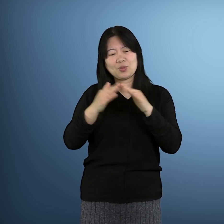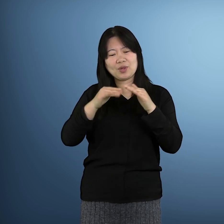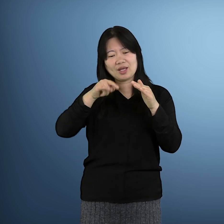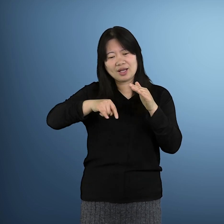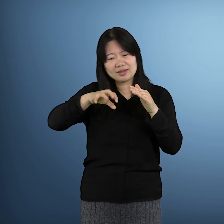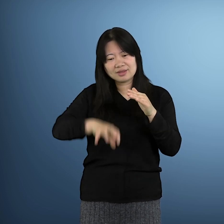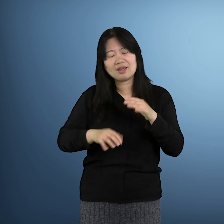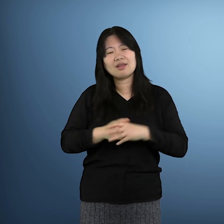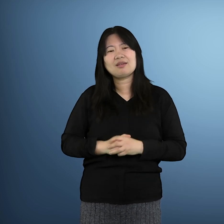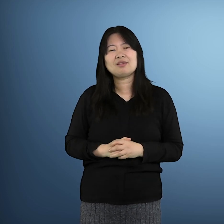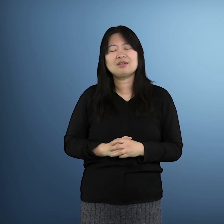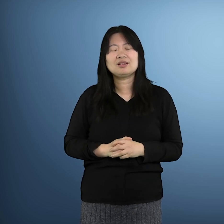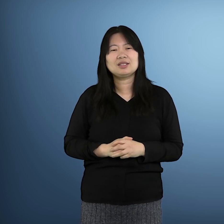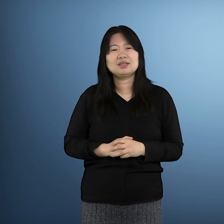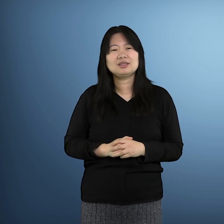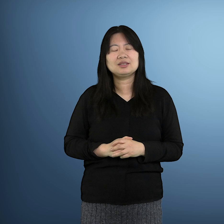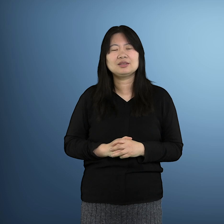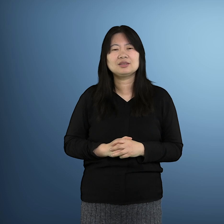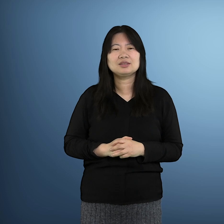안에 이